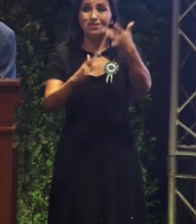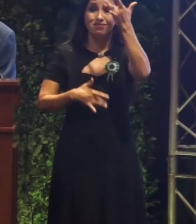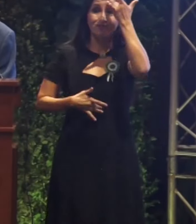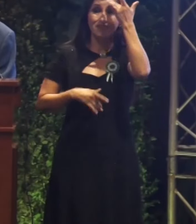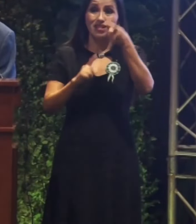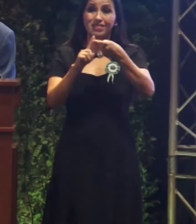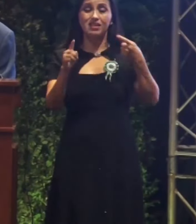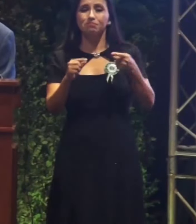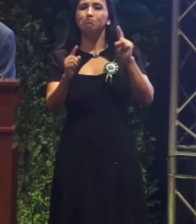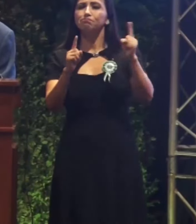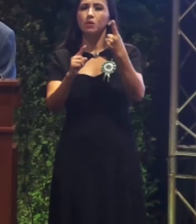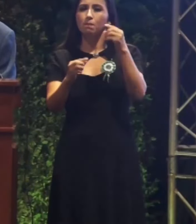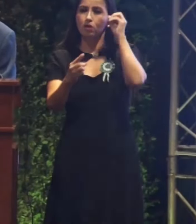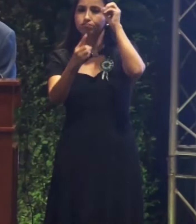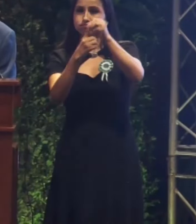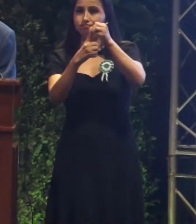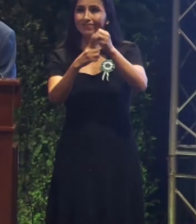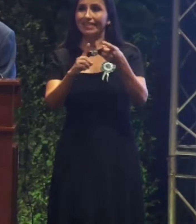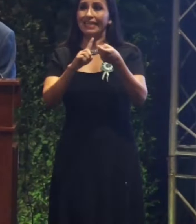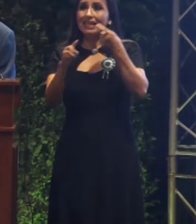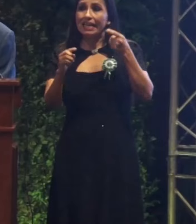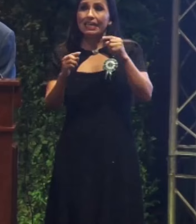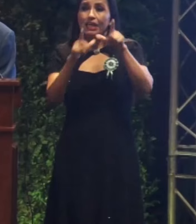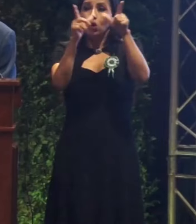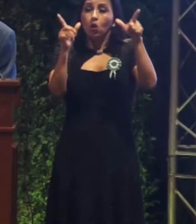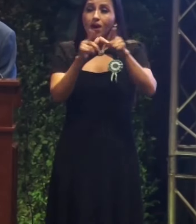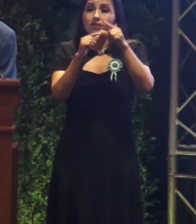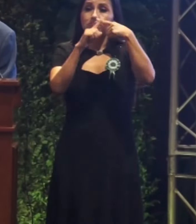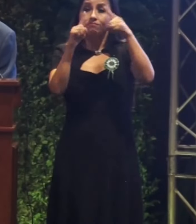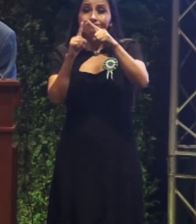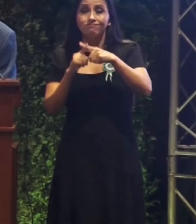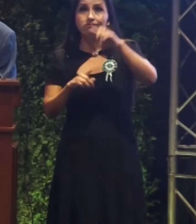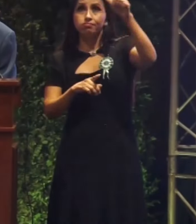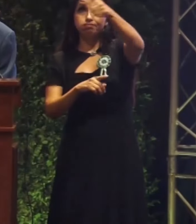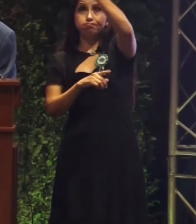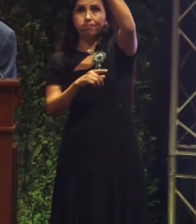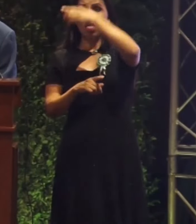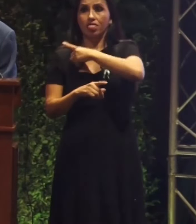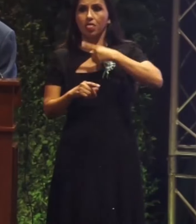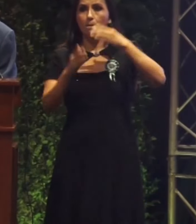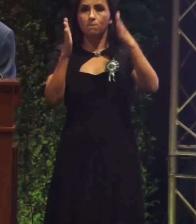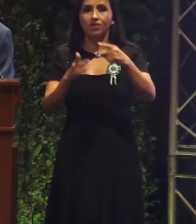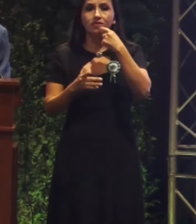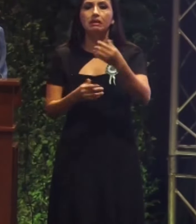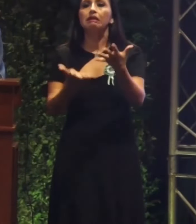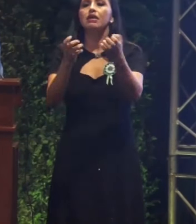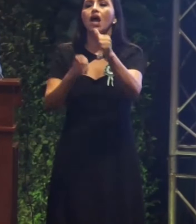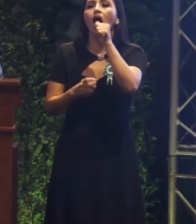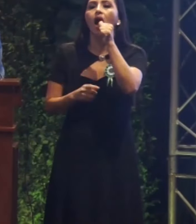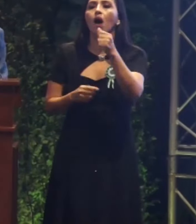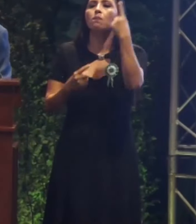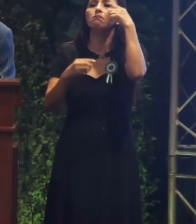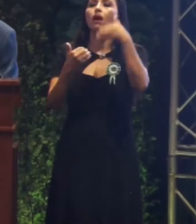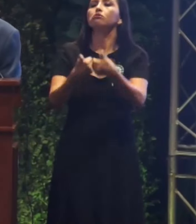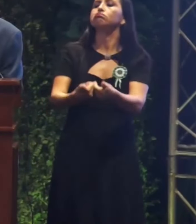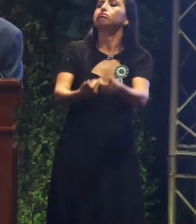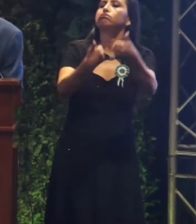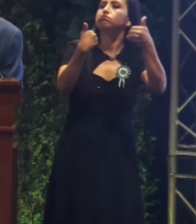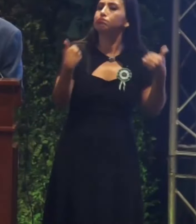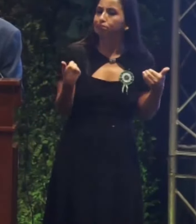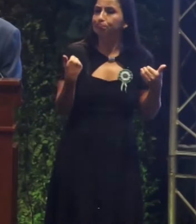era el principal objetivo, y desde las alturas un diputado argumentó que queríamos agua para